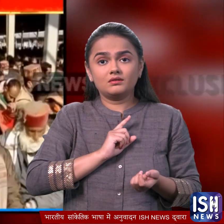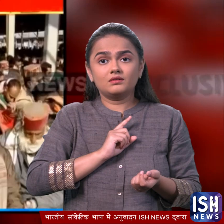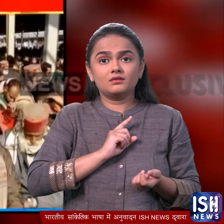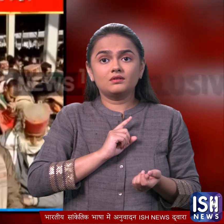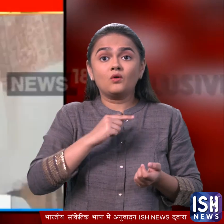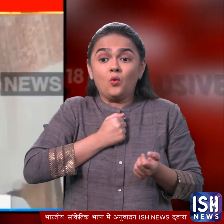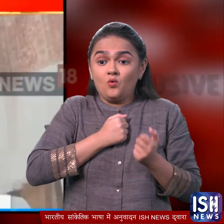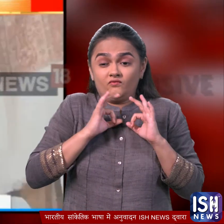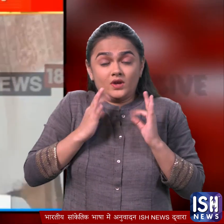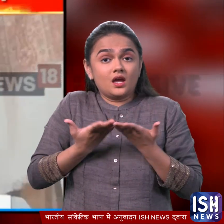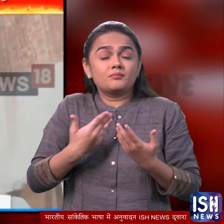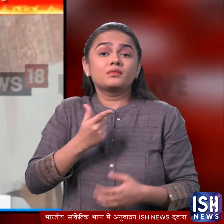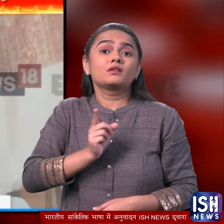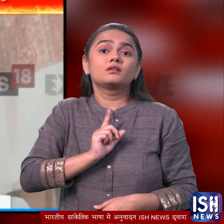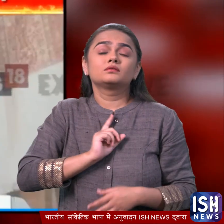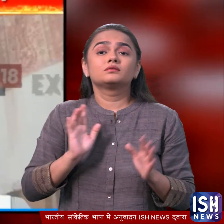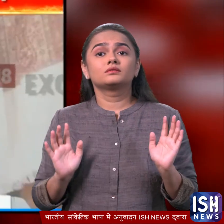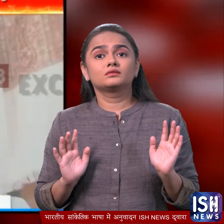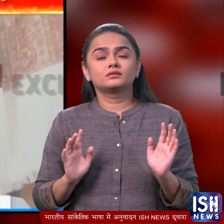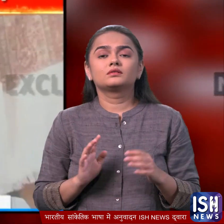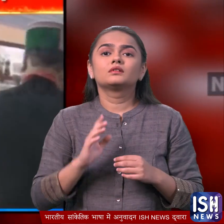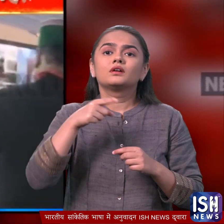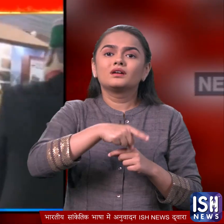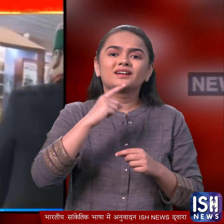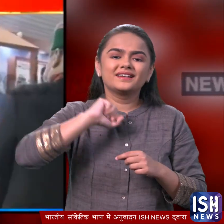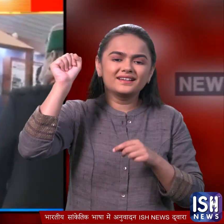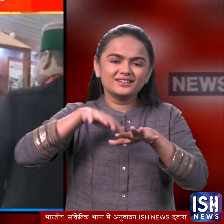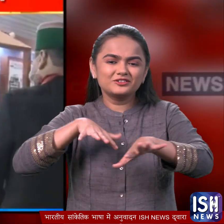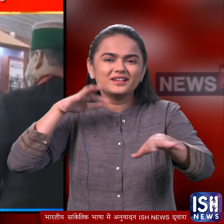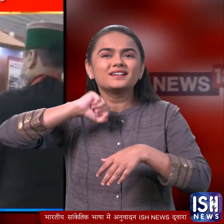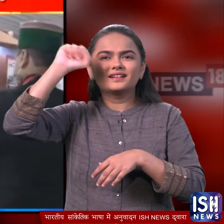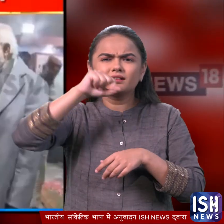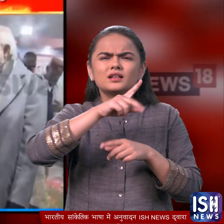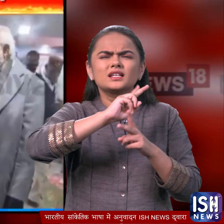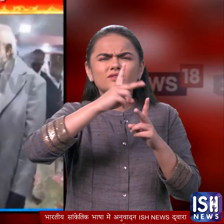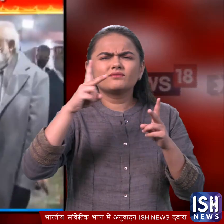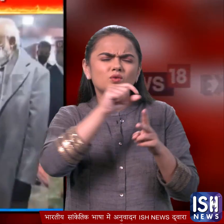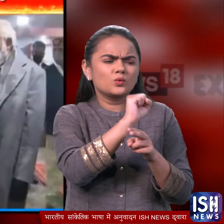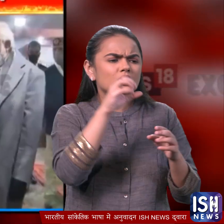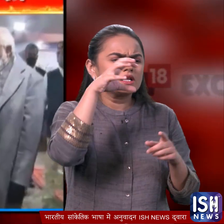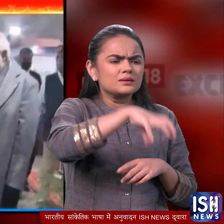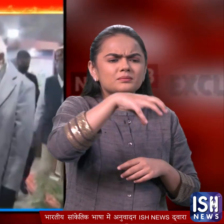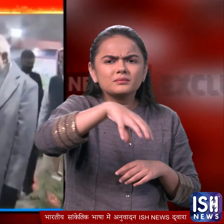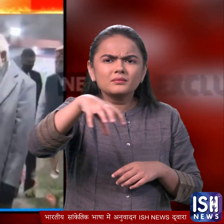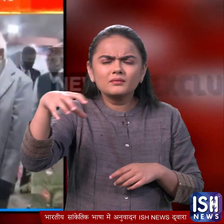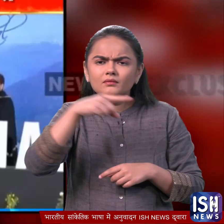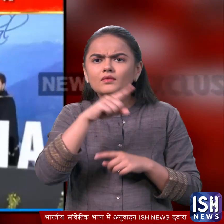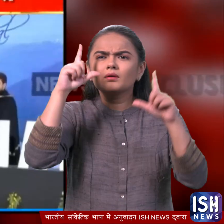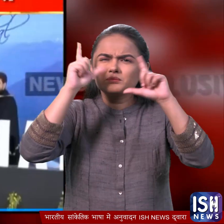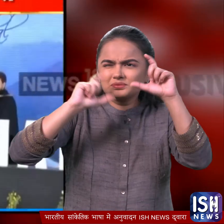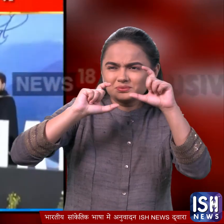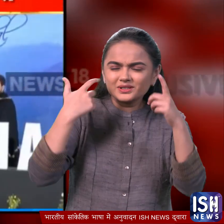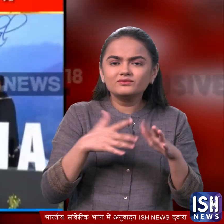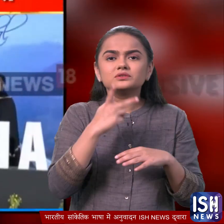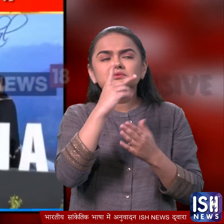स्वार्थ, परिवार का स्वार्थ। रैली से पहले उन्होंने अलग अलग विभागों की ओर से लगाई गई प्रदर्शनी भी देखी